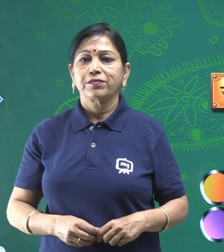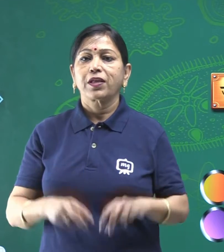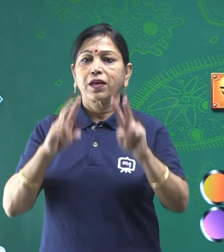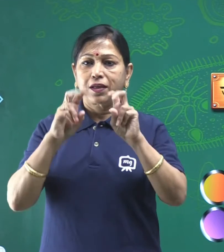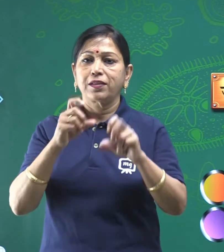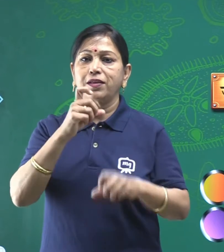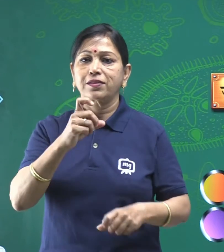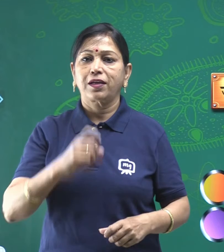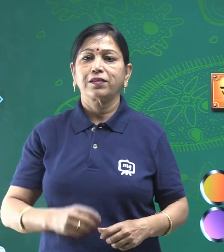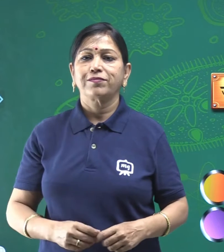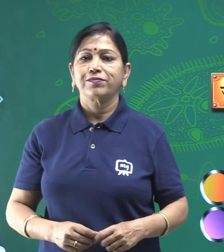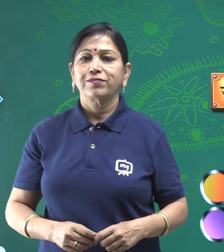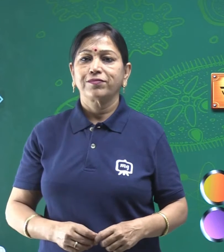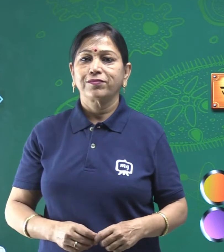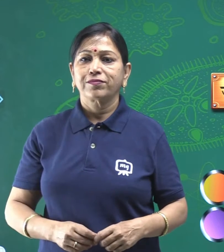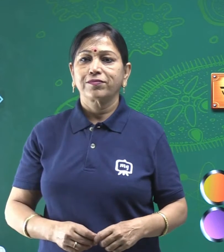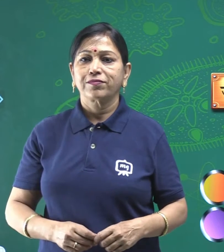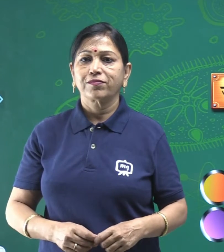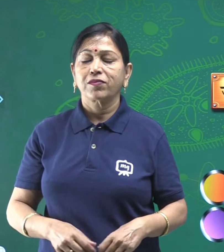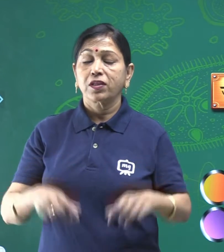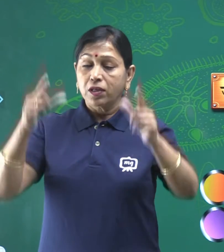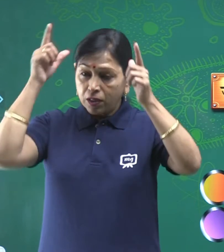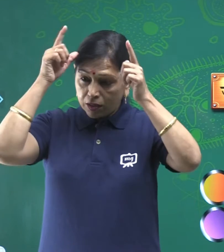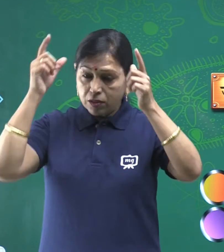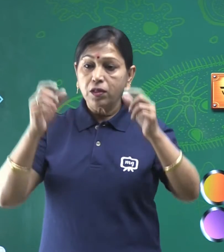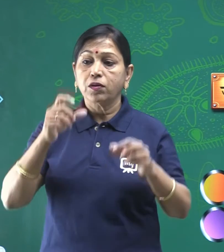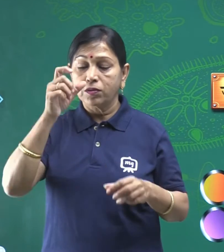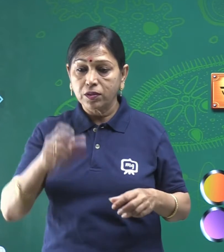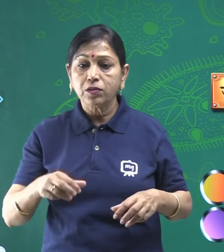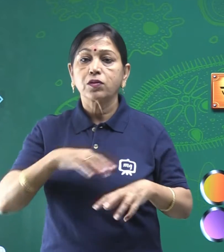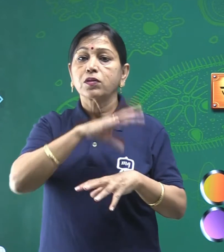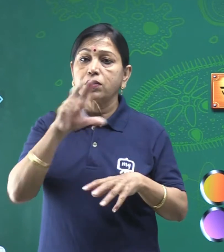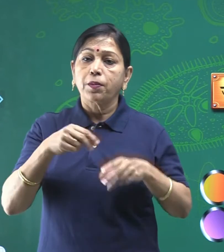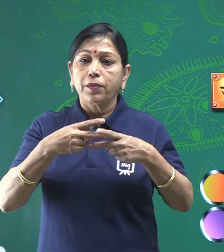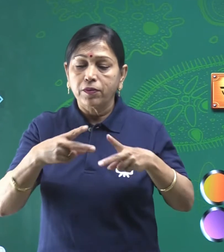अध्याय 7 जीवों में विविधता